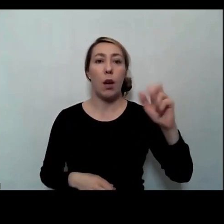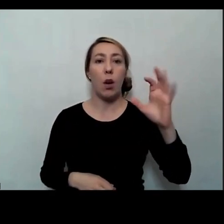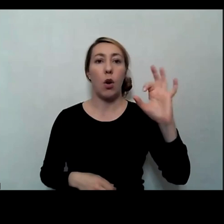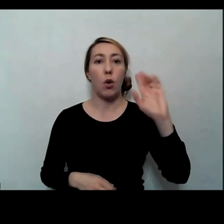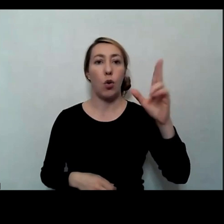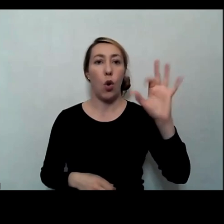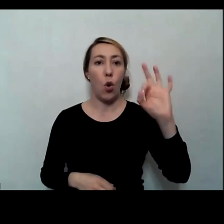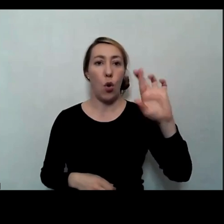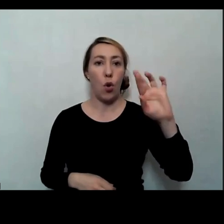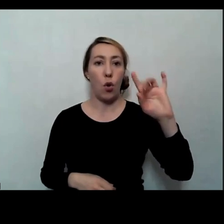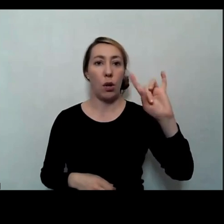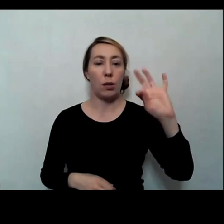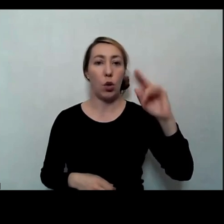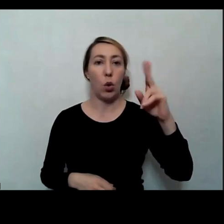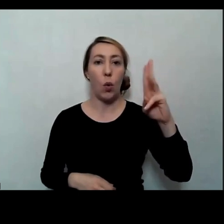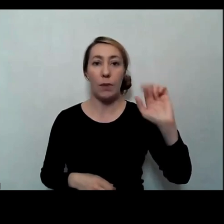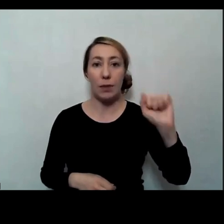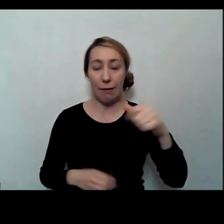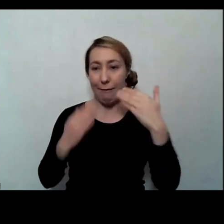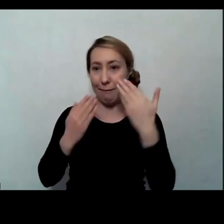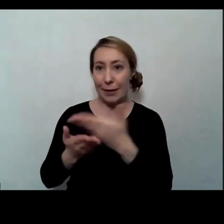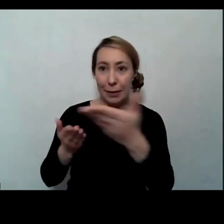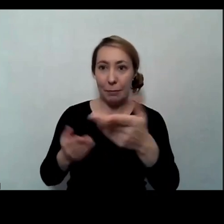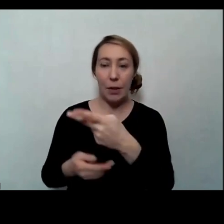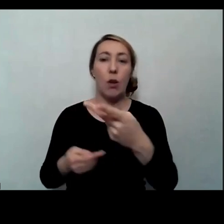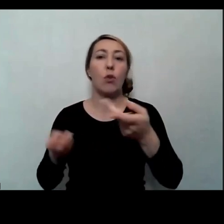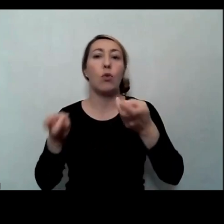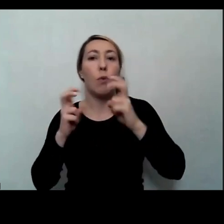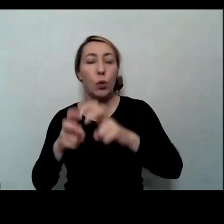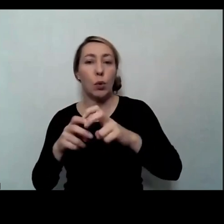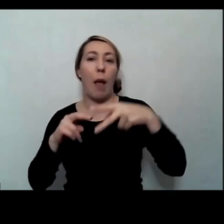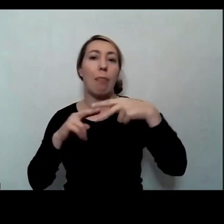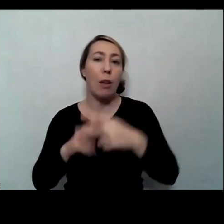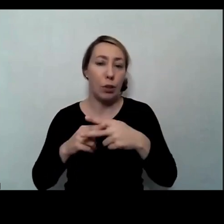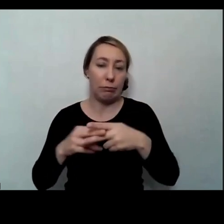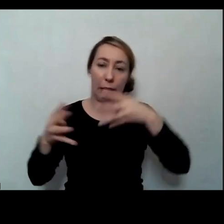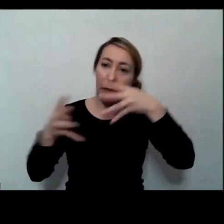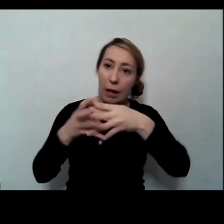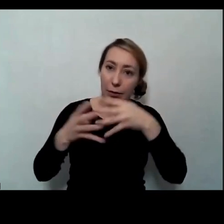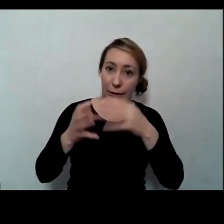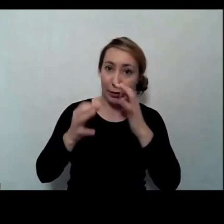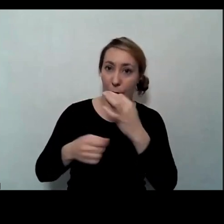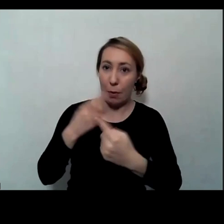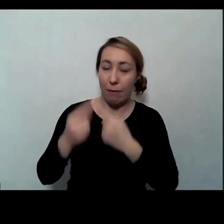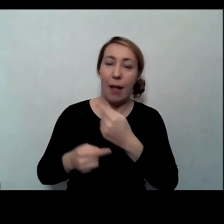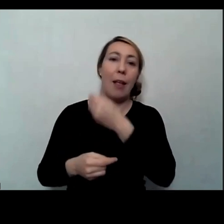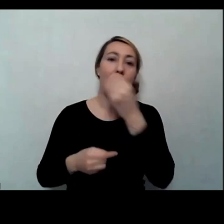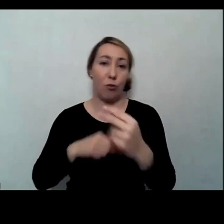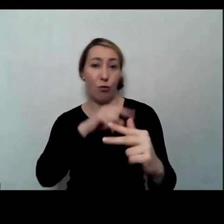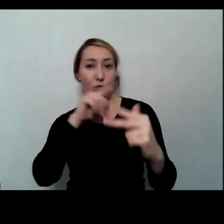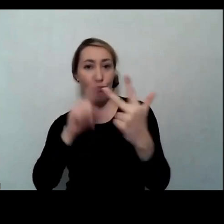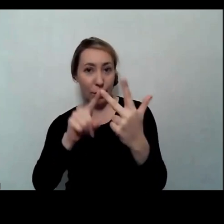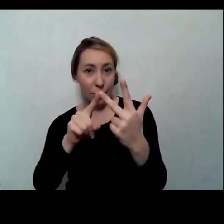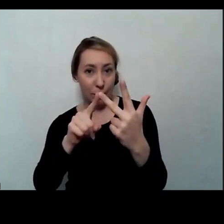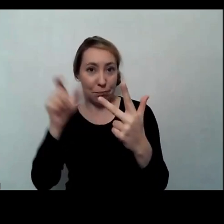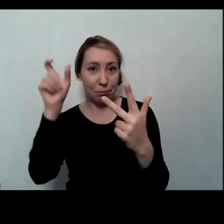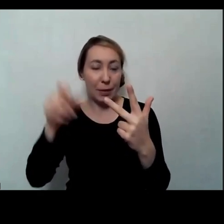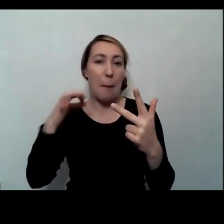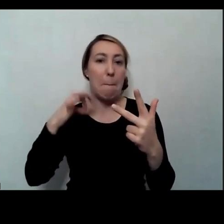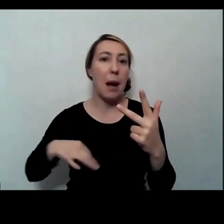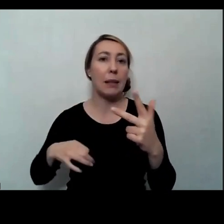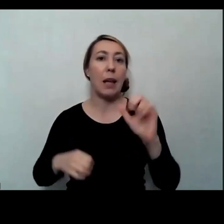witam. One stworzyły narzędzie diagnostyczne, o którym będziemy dzisiaj opowiadać, ale nie same, jeszcze z trzecią osobą, panią